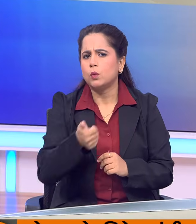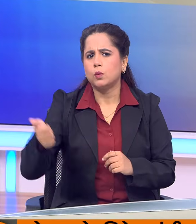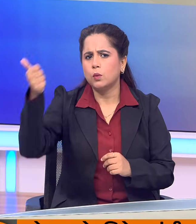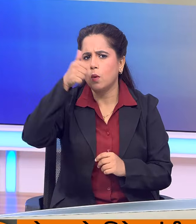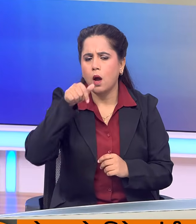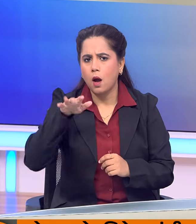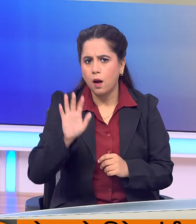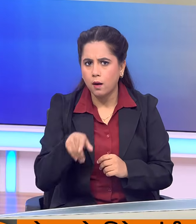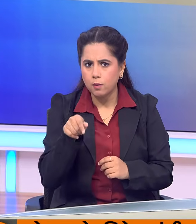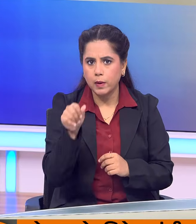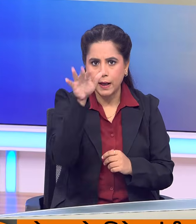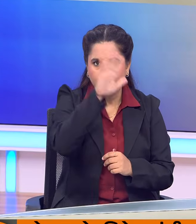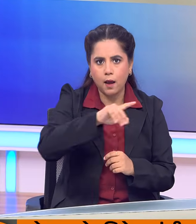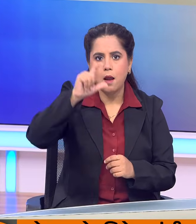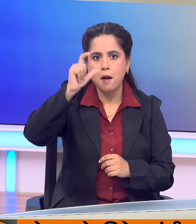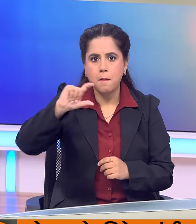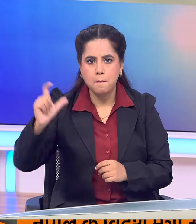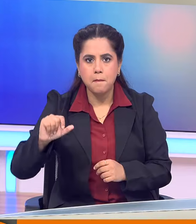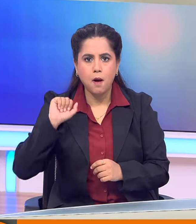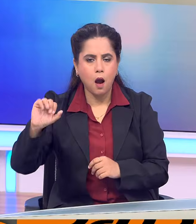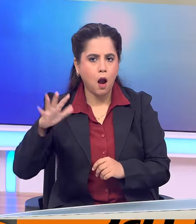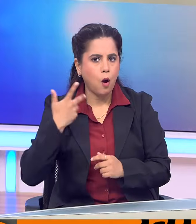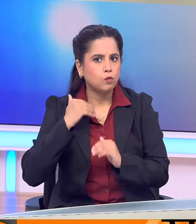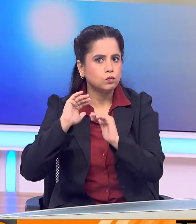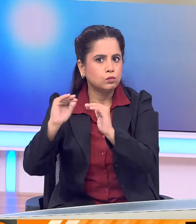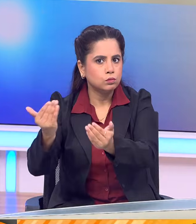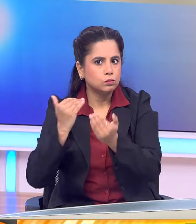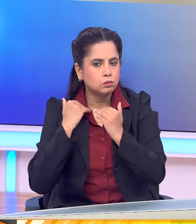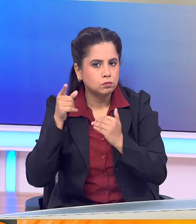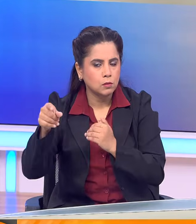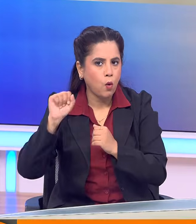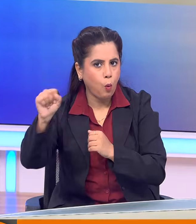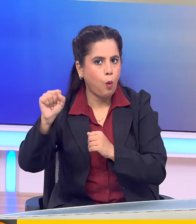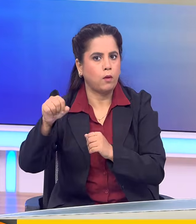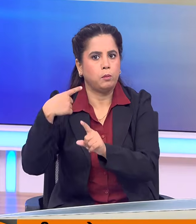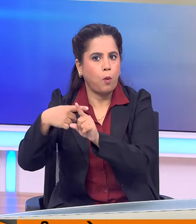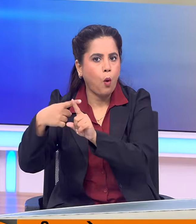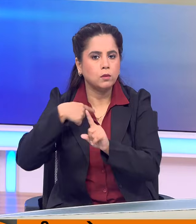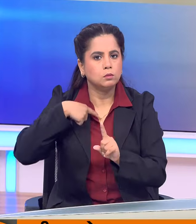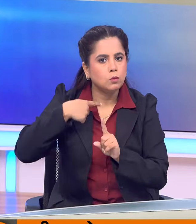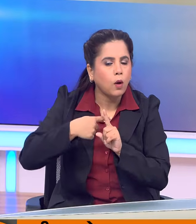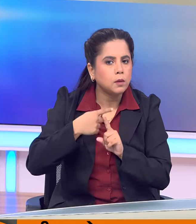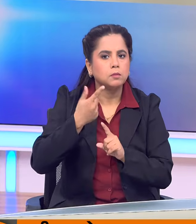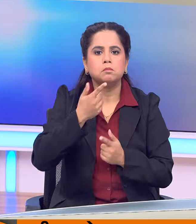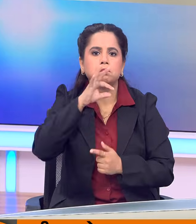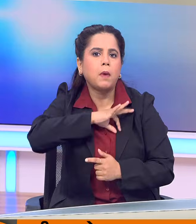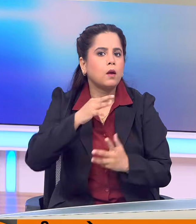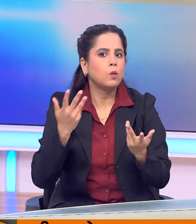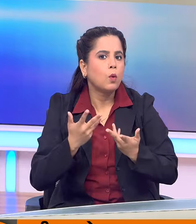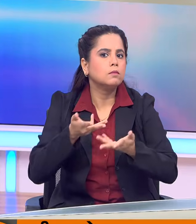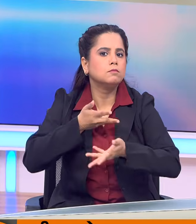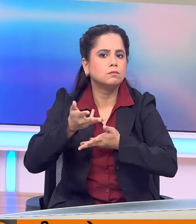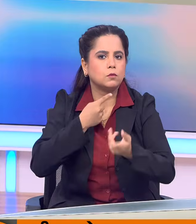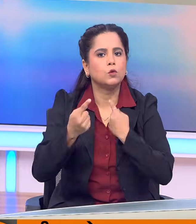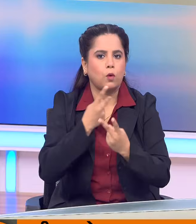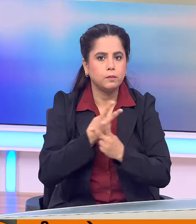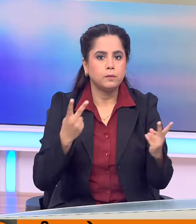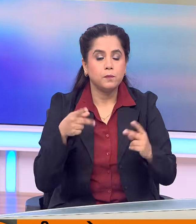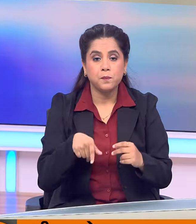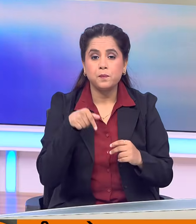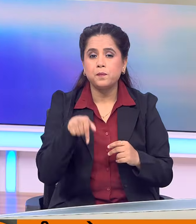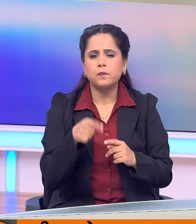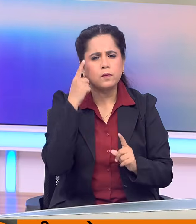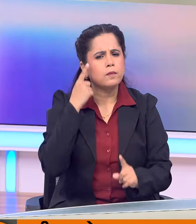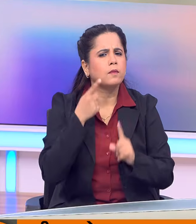के बीच भारत और नेपाल के आपसी हित के कई अहम मुद्दों पर विस्तृत चर्चा करेंगे। इस बातचीत